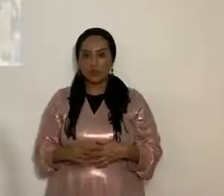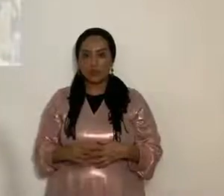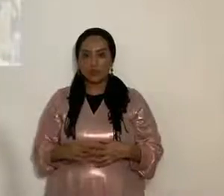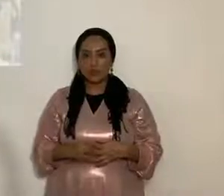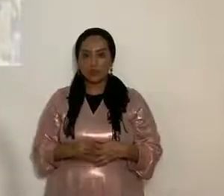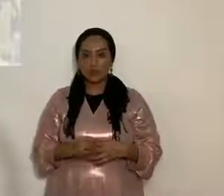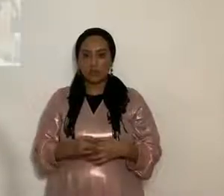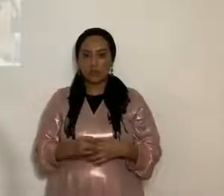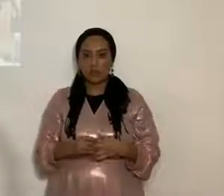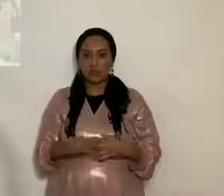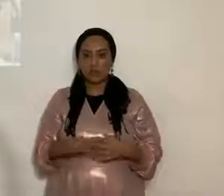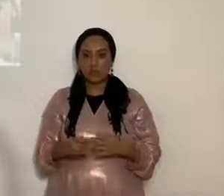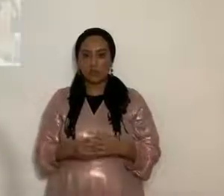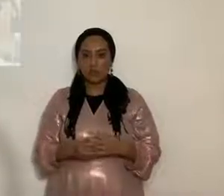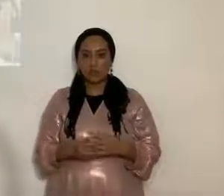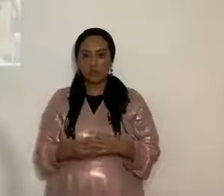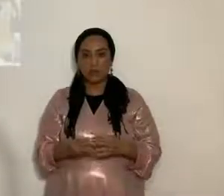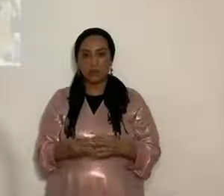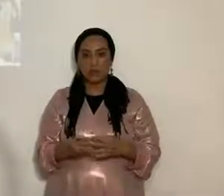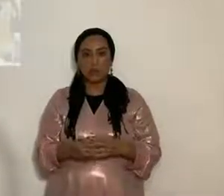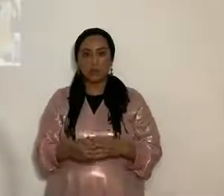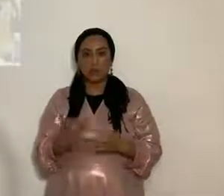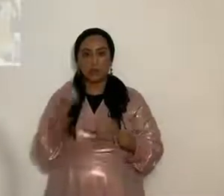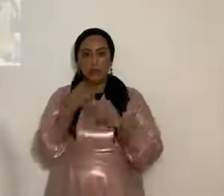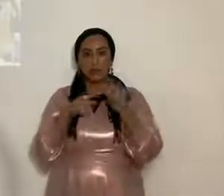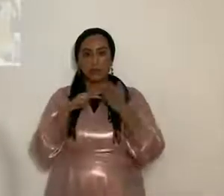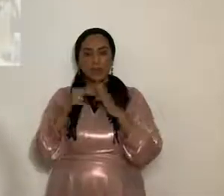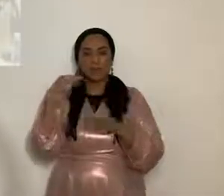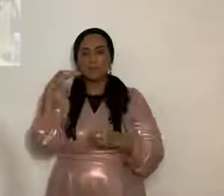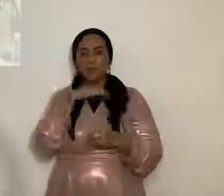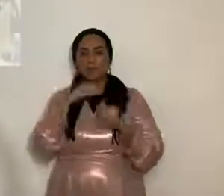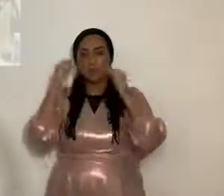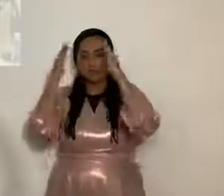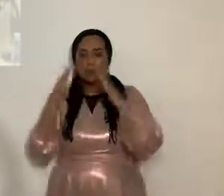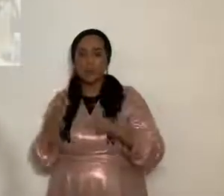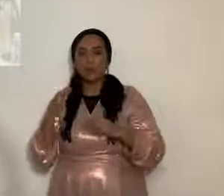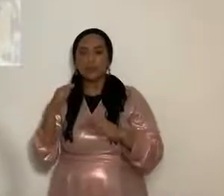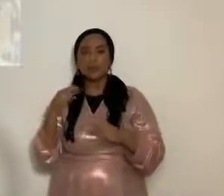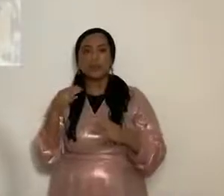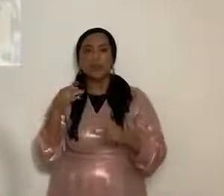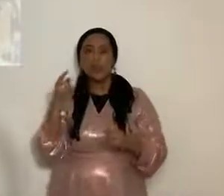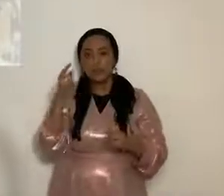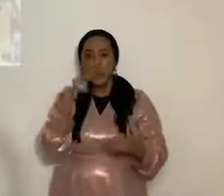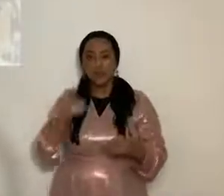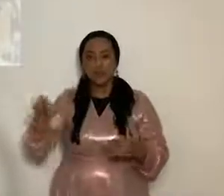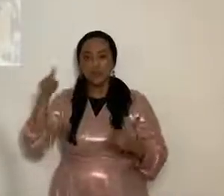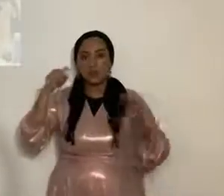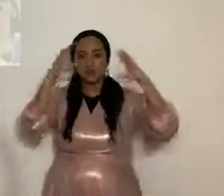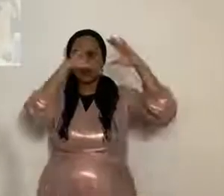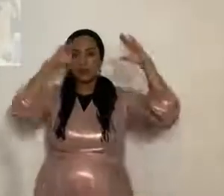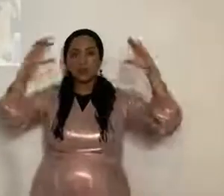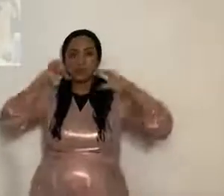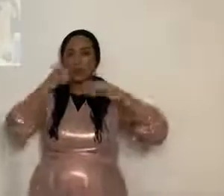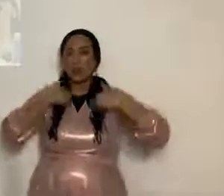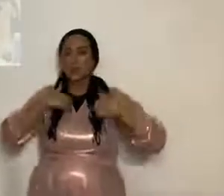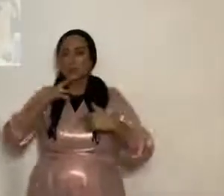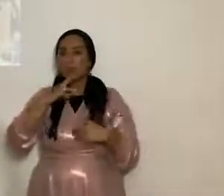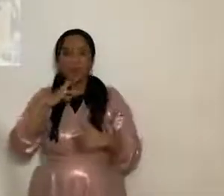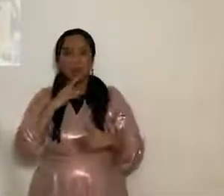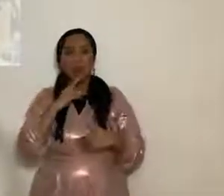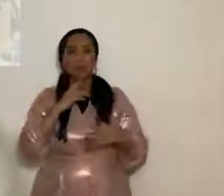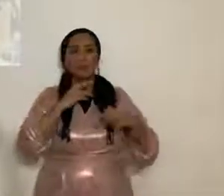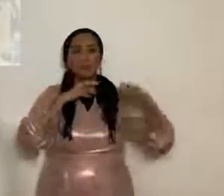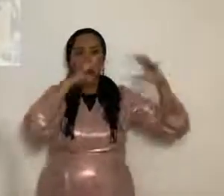capítulo 2, verso 17 y 18. ¿Qué son los falsos profetas, los falsos maestros? Estos son nubes sin agua y nubes empujadas